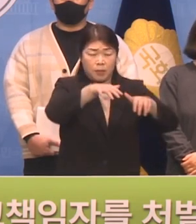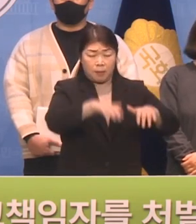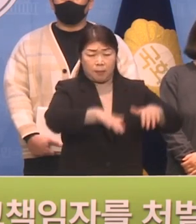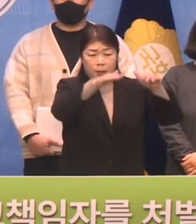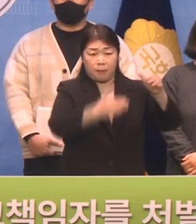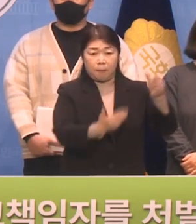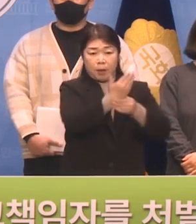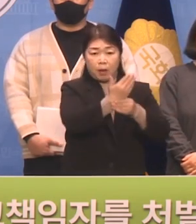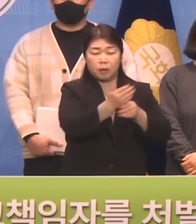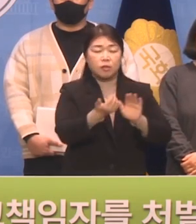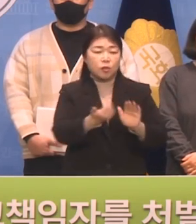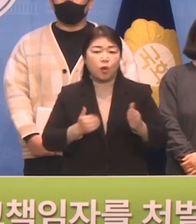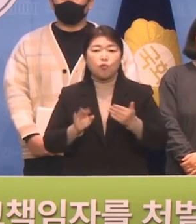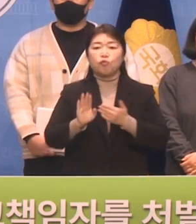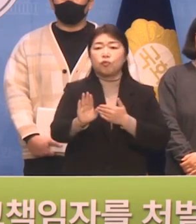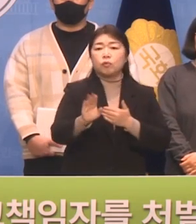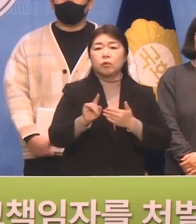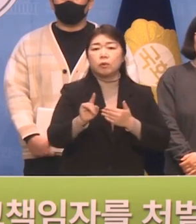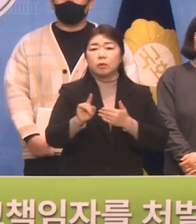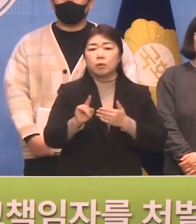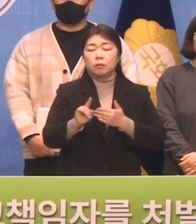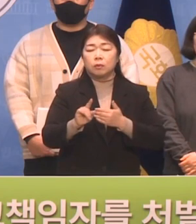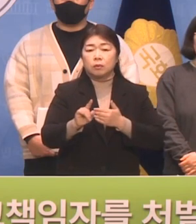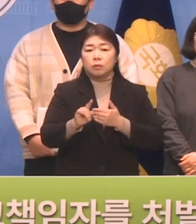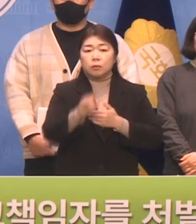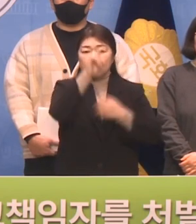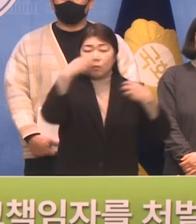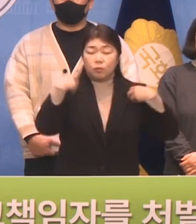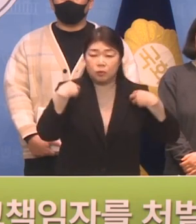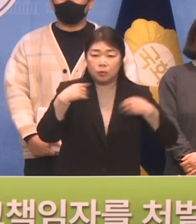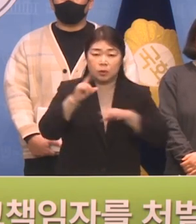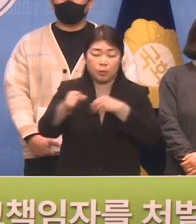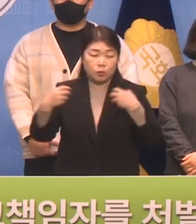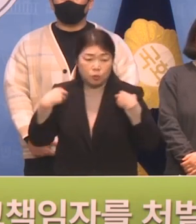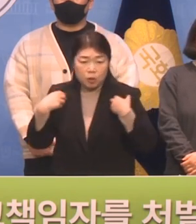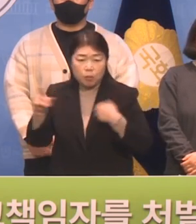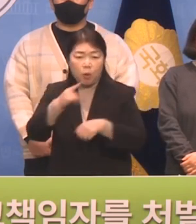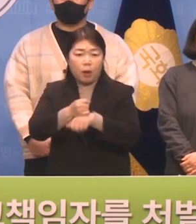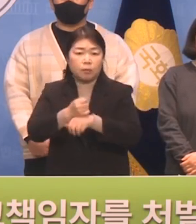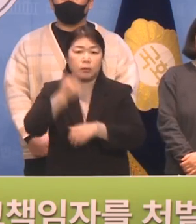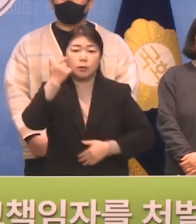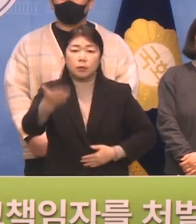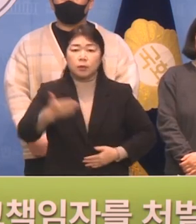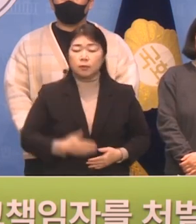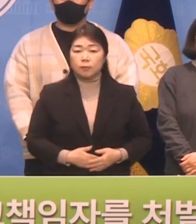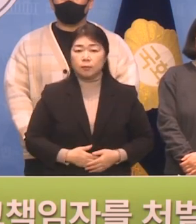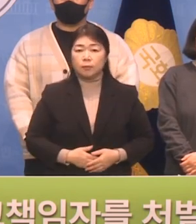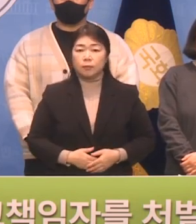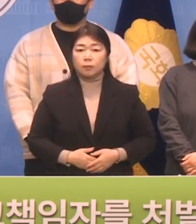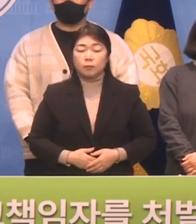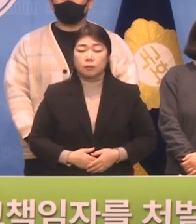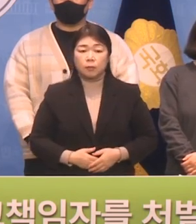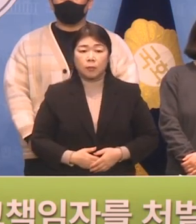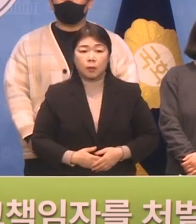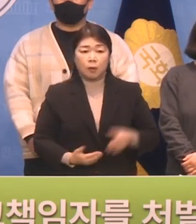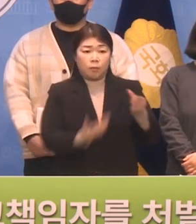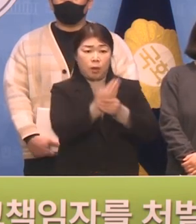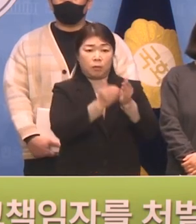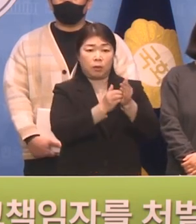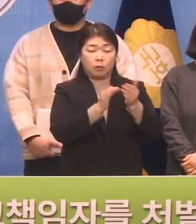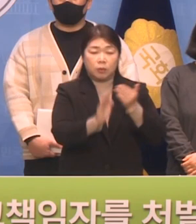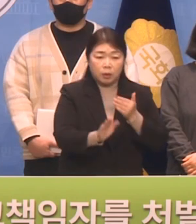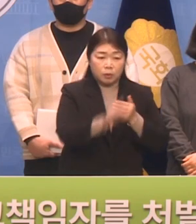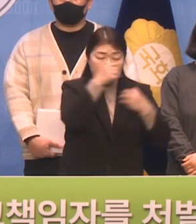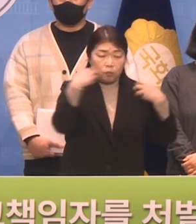정부와 지자체는 무엇을 했었고 무엇을 지금 하고 있는지, 참사 이후 정부 차원의 재난